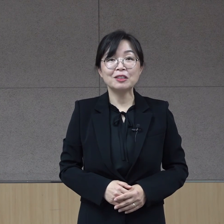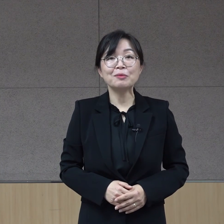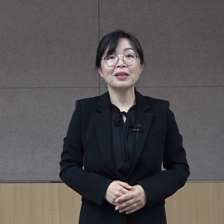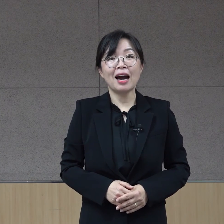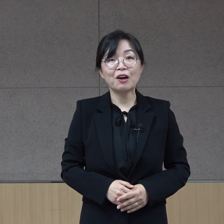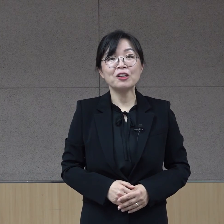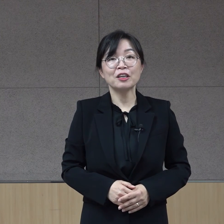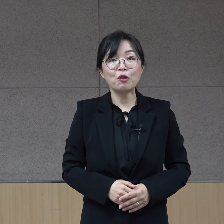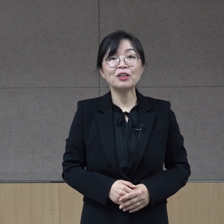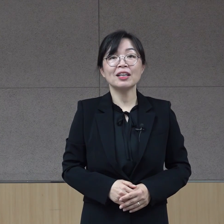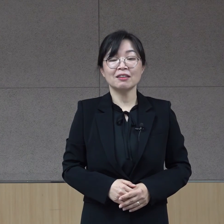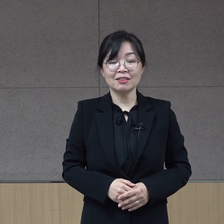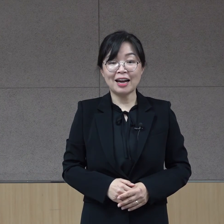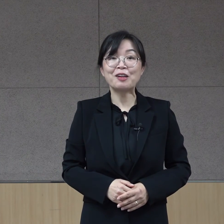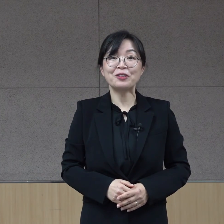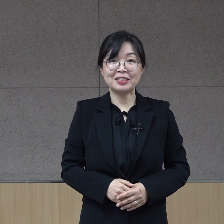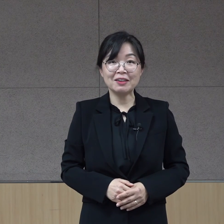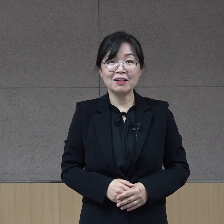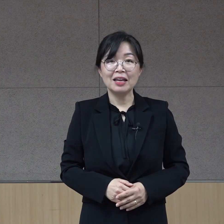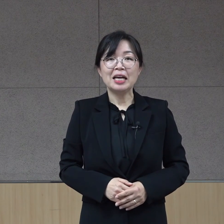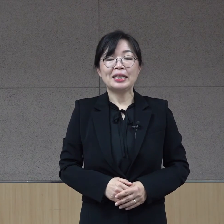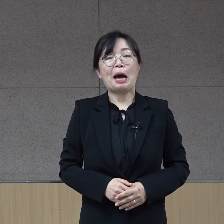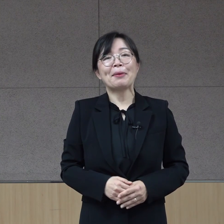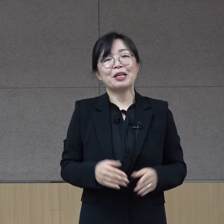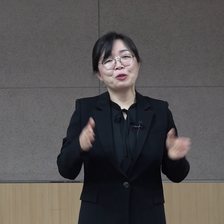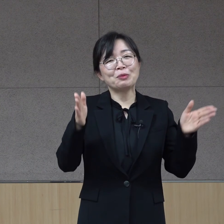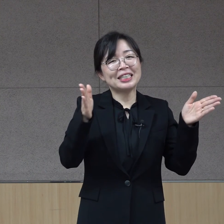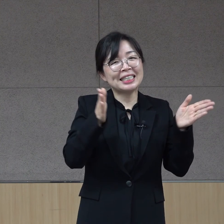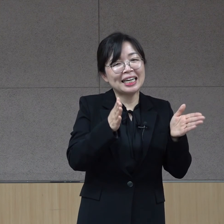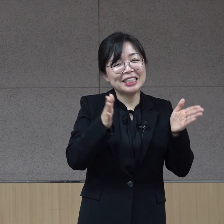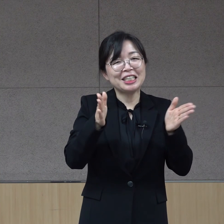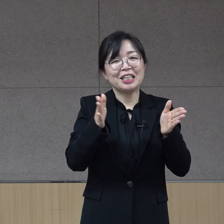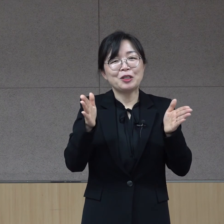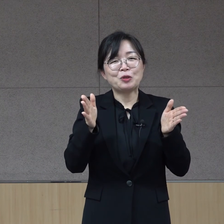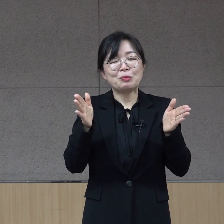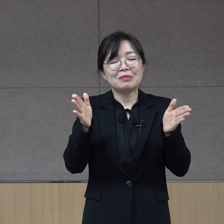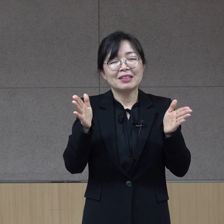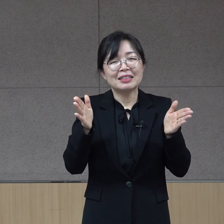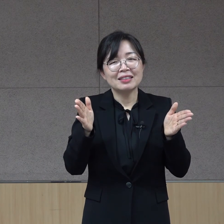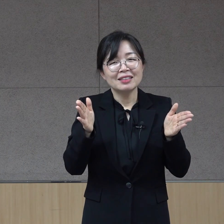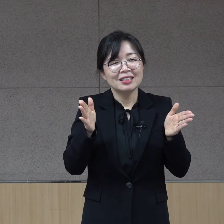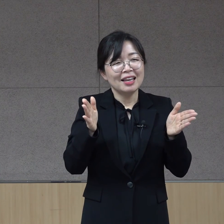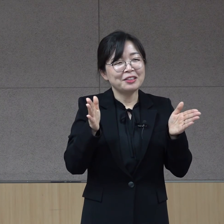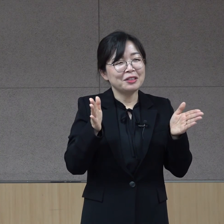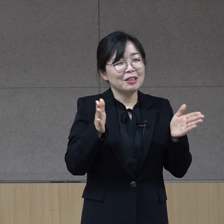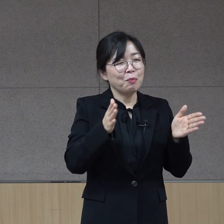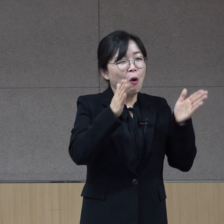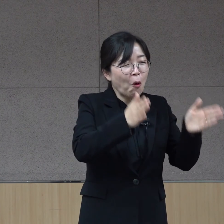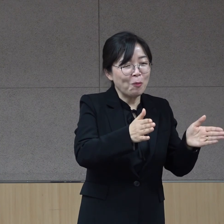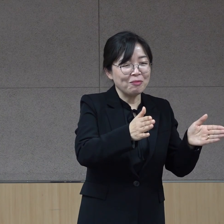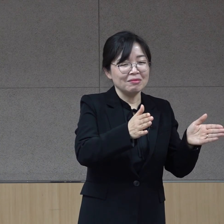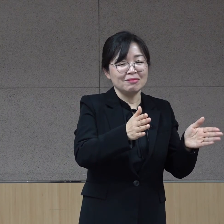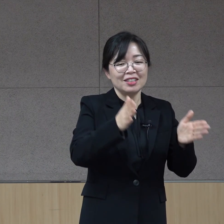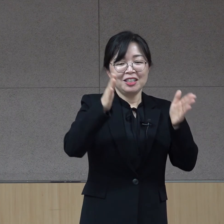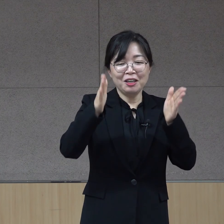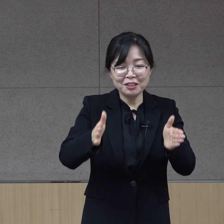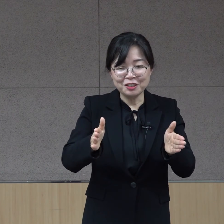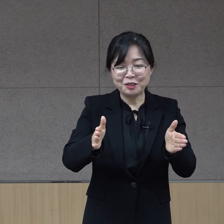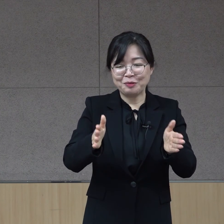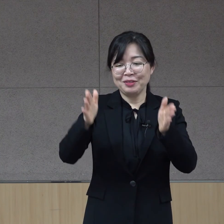여름, 가을, 겨울이라는 걸 알고 있죠. 다만 좀 기간이 좀 예전에는 봄, 여름,